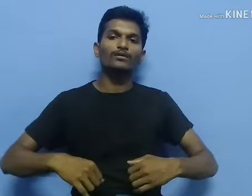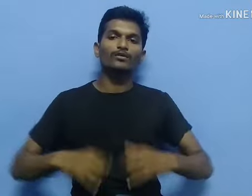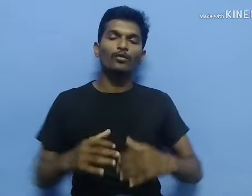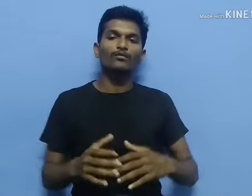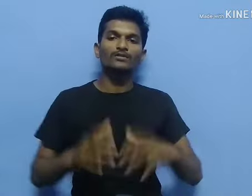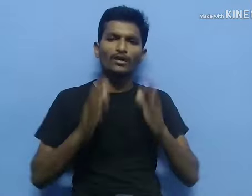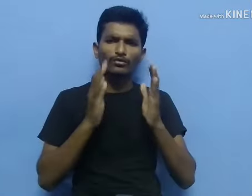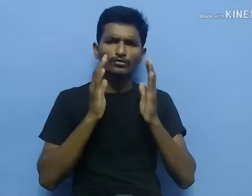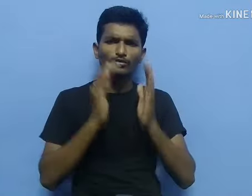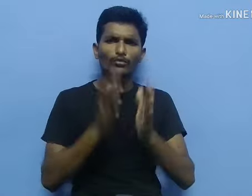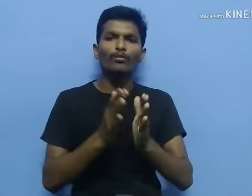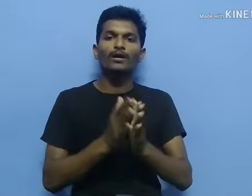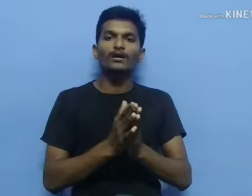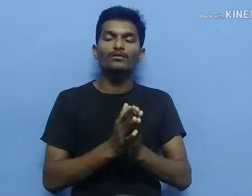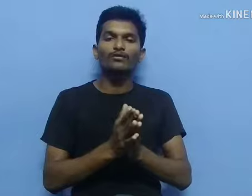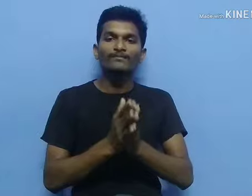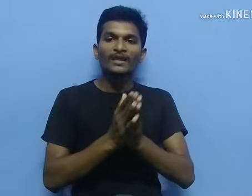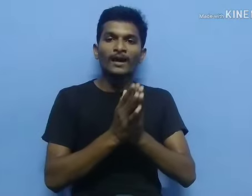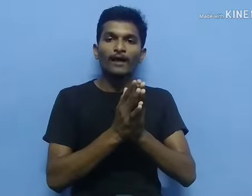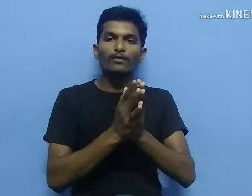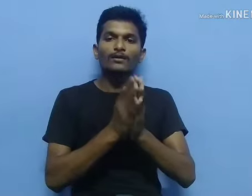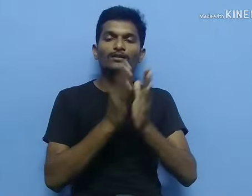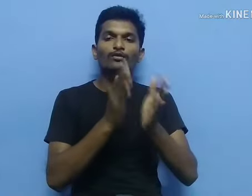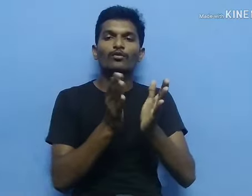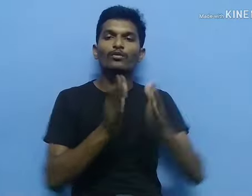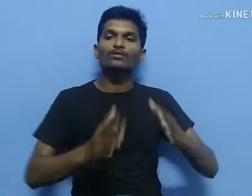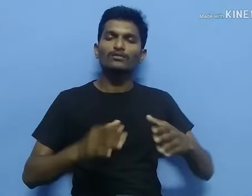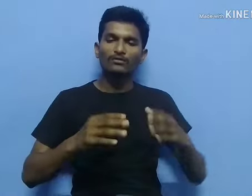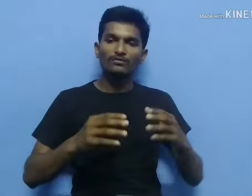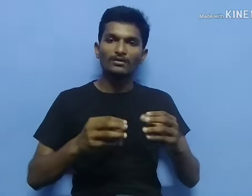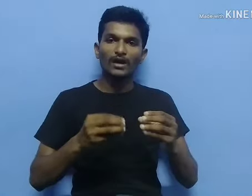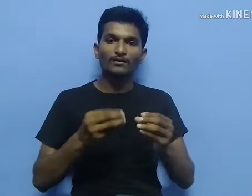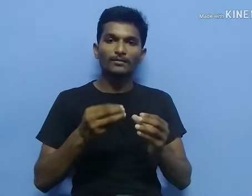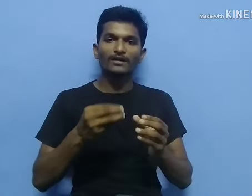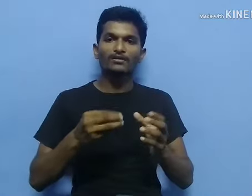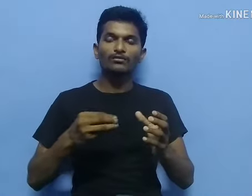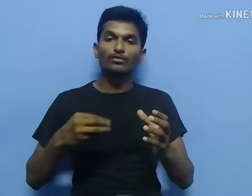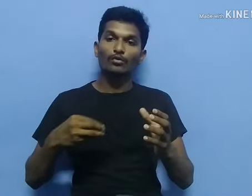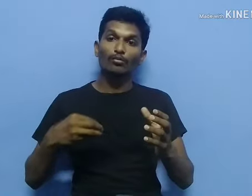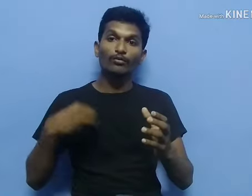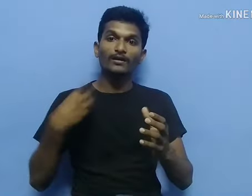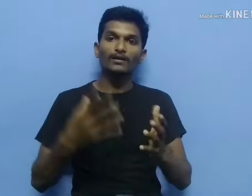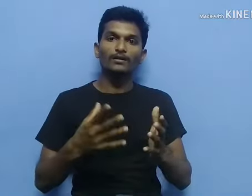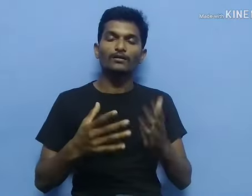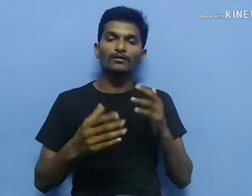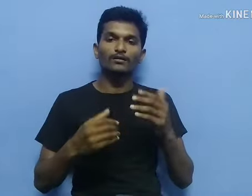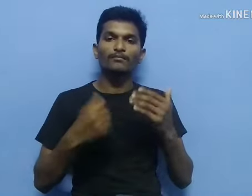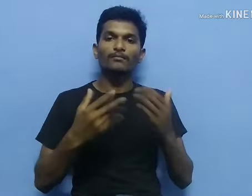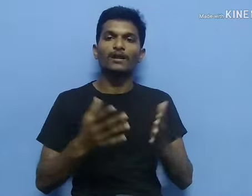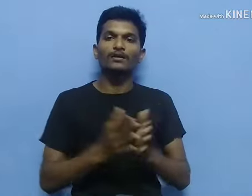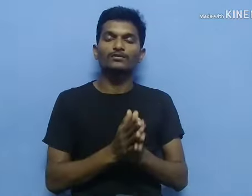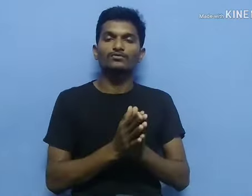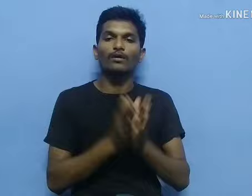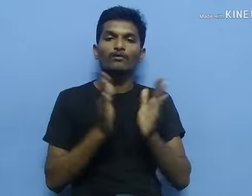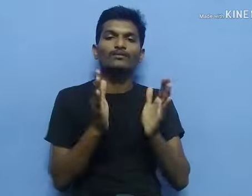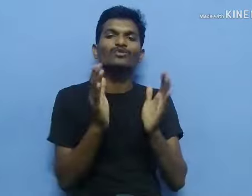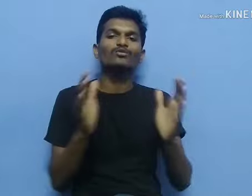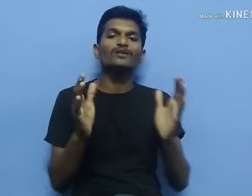போட்டிருக்கு, கோட் வந்து அவருக்கு வந்து ரொம்ப அழகா இருக்கும். அவர் அந்த கோட் போட்டுருக்கிறது வந்து அவரை பார்க்கறதுக்கு வந்து ரொம்பவே அழகா இருக்கும். ஸோ அவங்க வந்து குண்டா